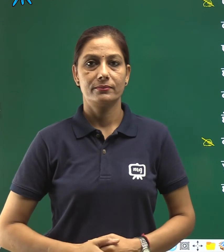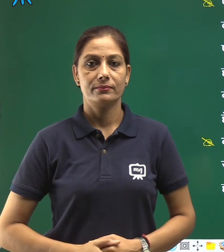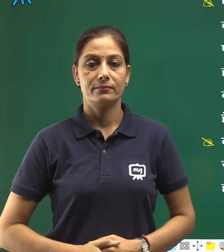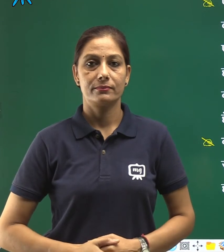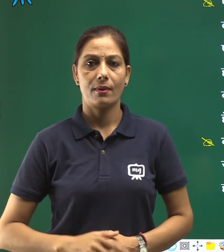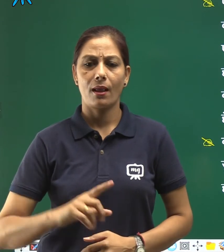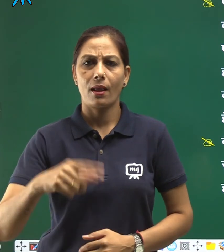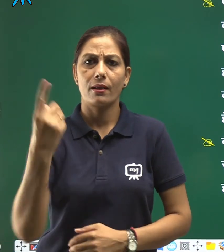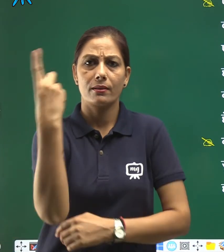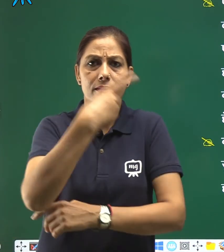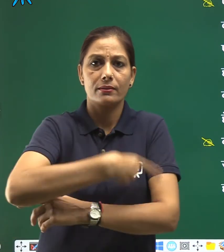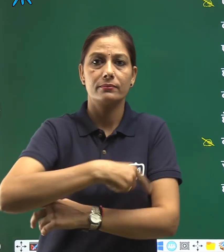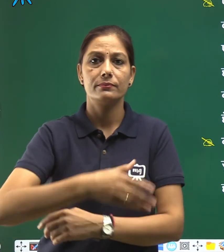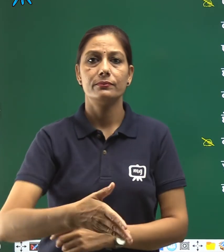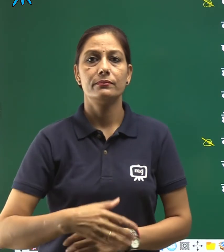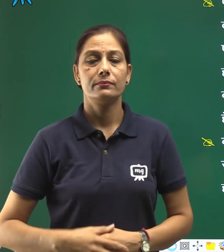एक दिन